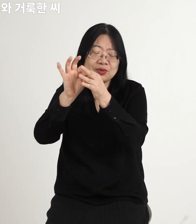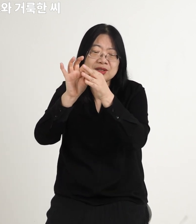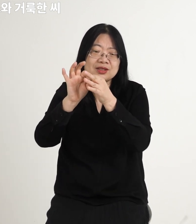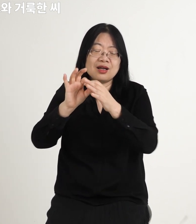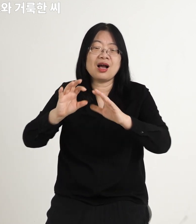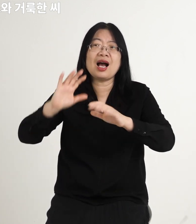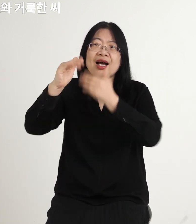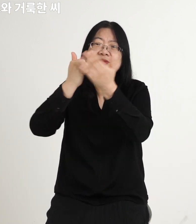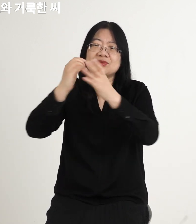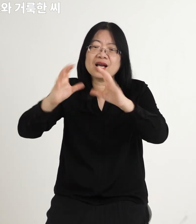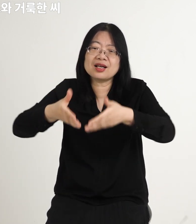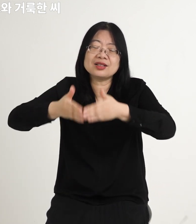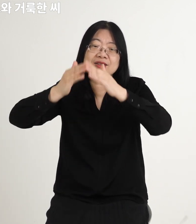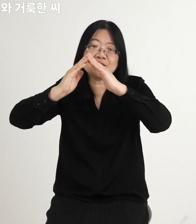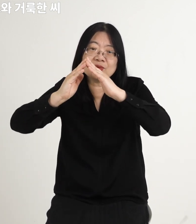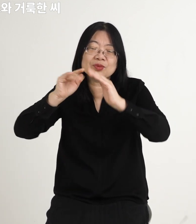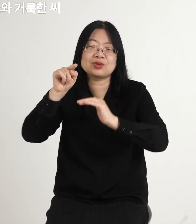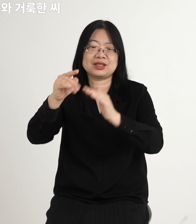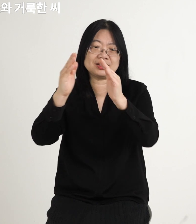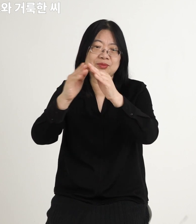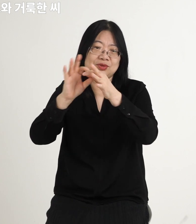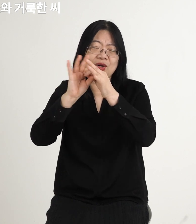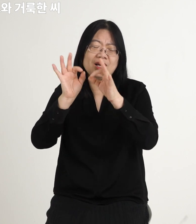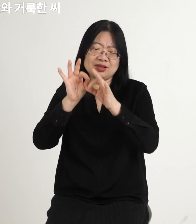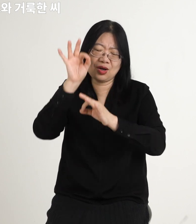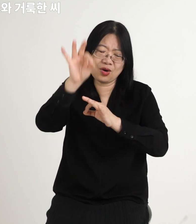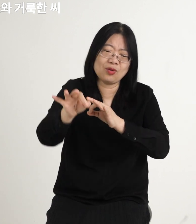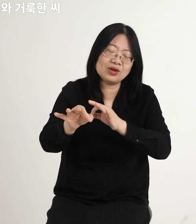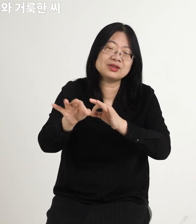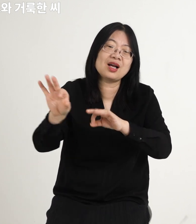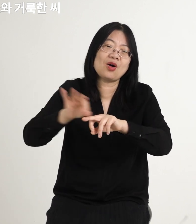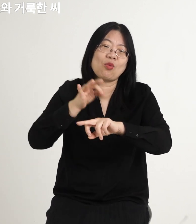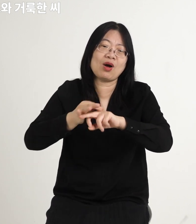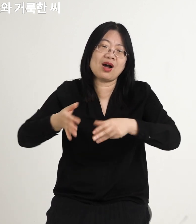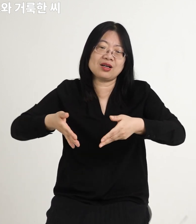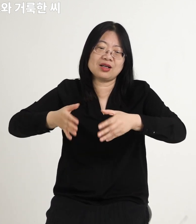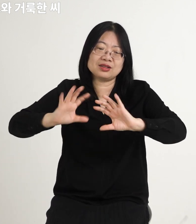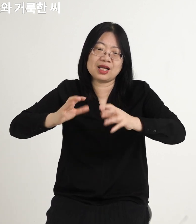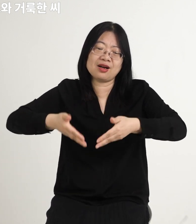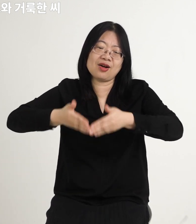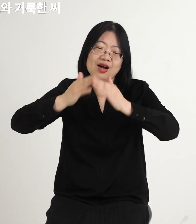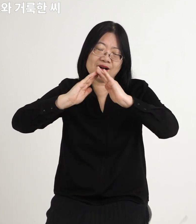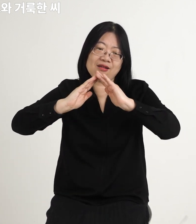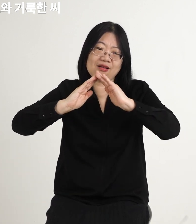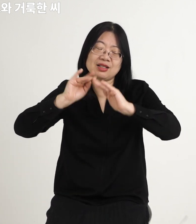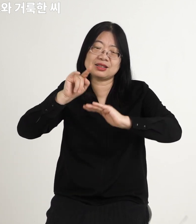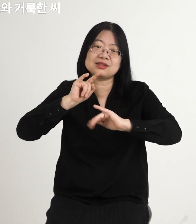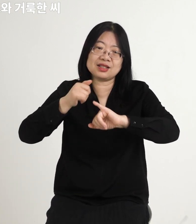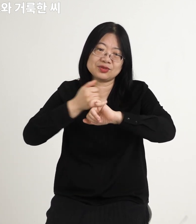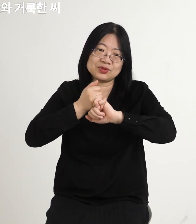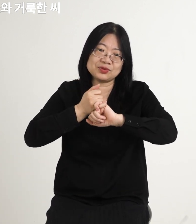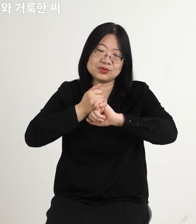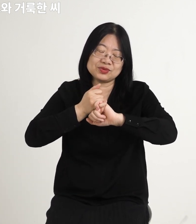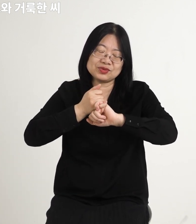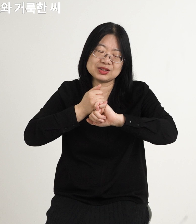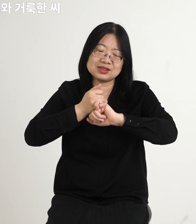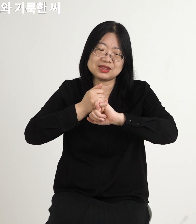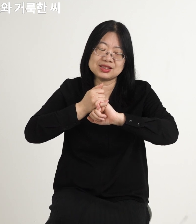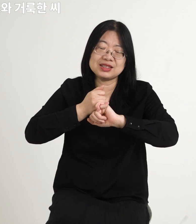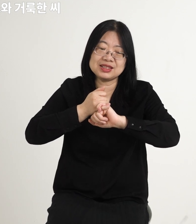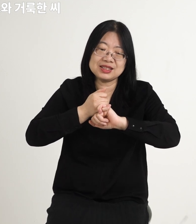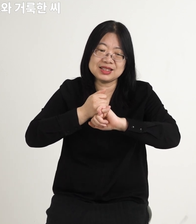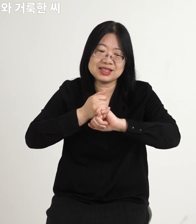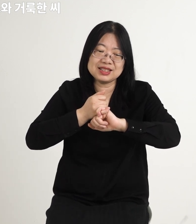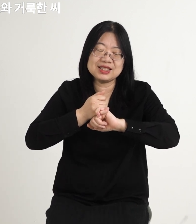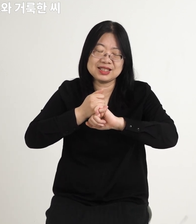통해서 영원한 왕국을 건설하겠다는 그 약속이 맥락 속에서 흘러내려오고